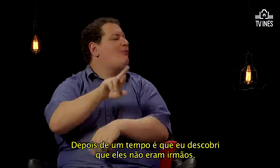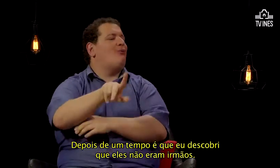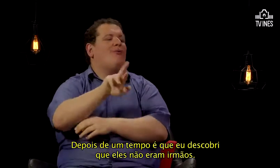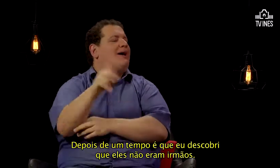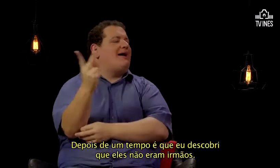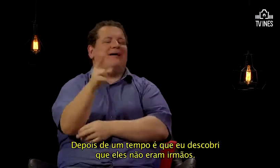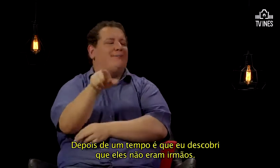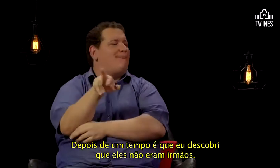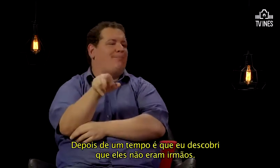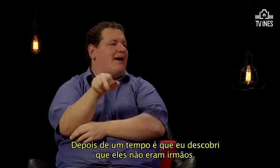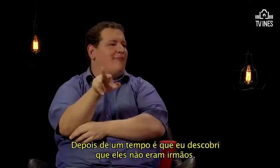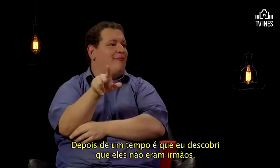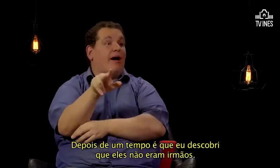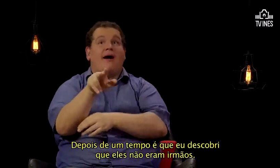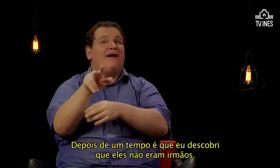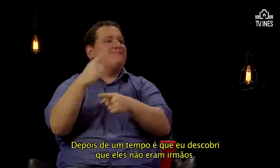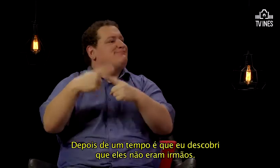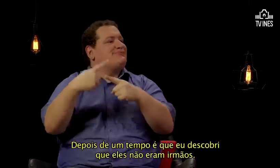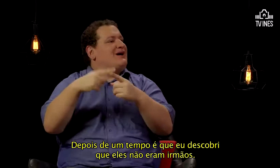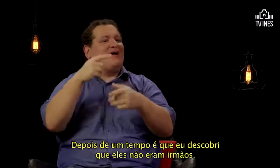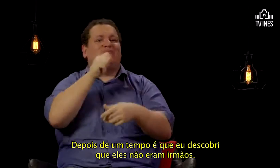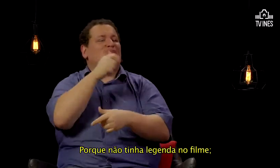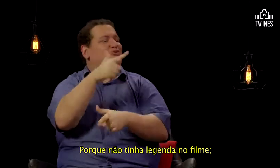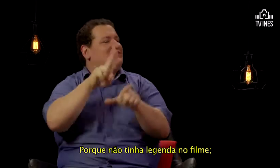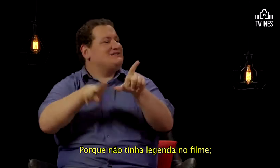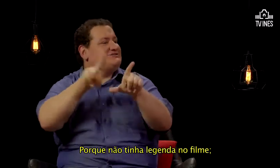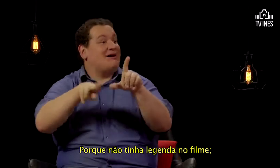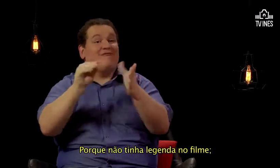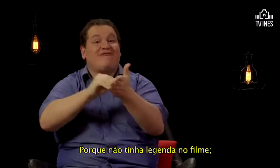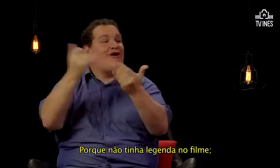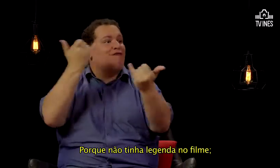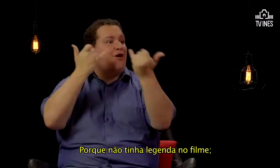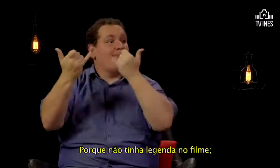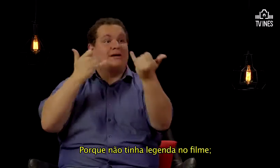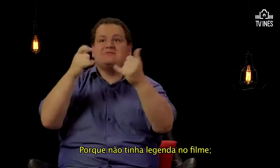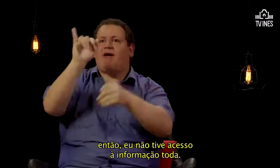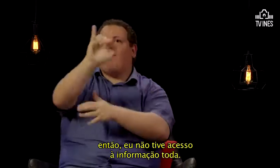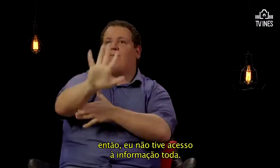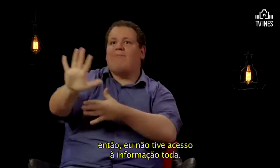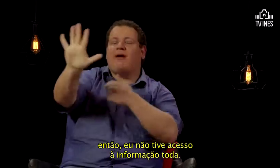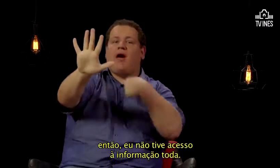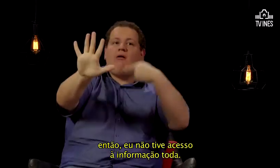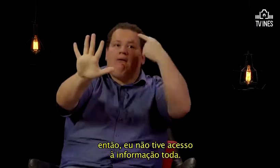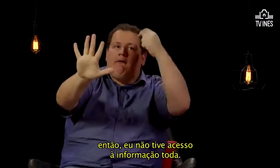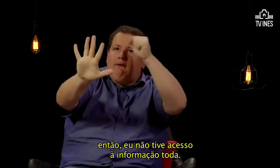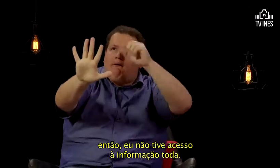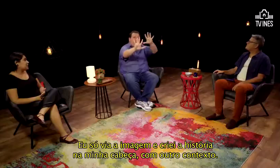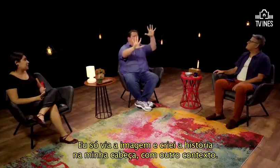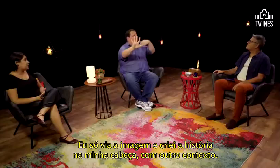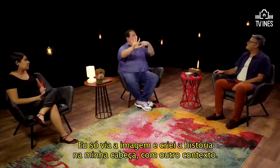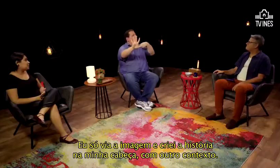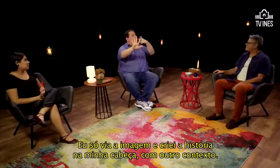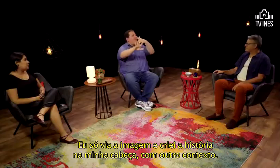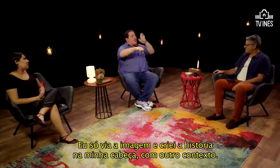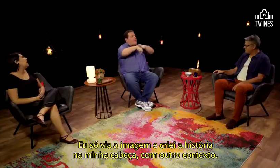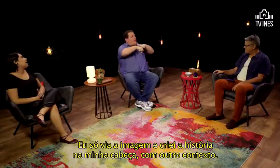que eu descobri que eles não eram irmãos. Porque não tinha legenda no filme. Então, eu não tive acesso à informação toda. Eu só via a